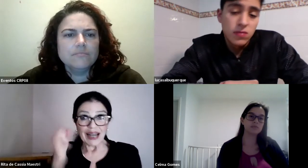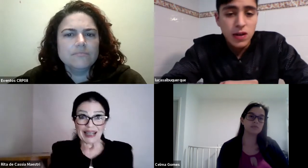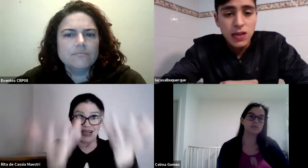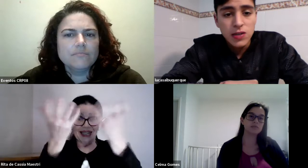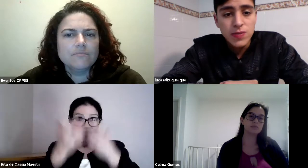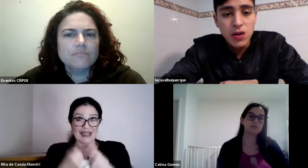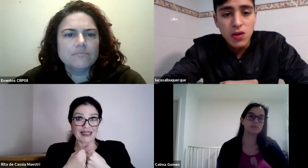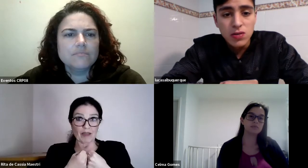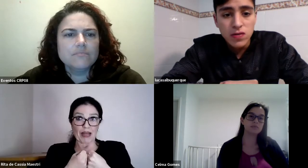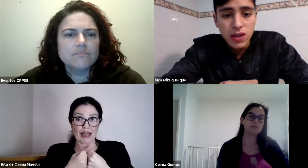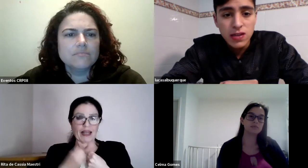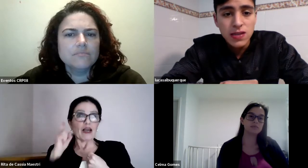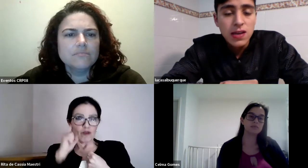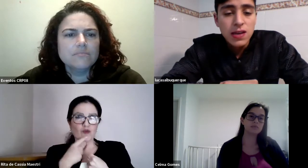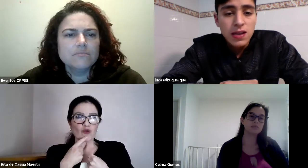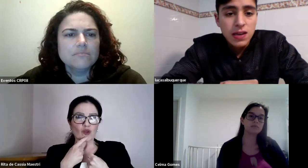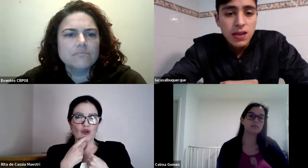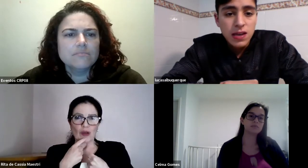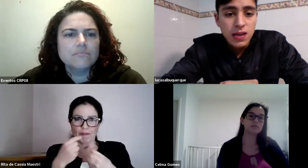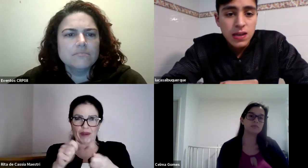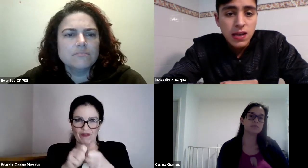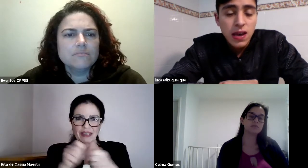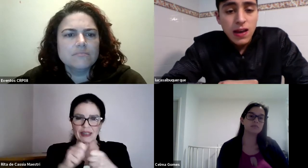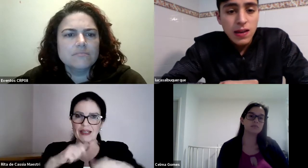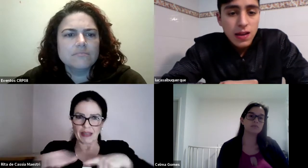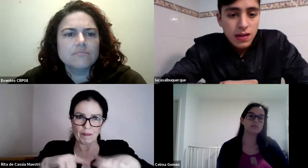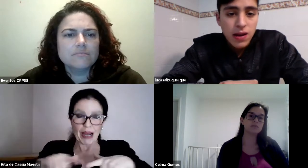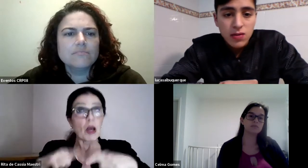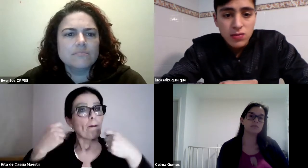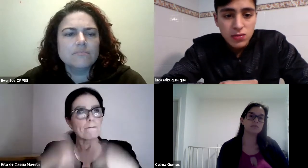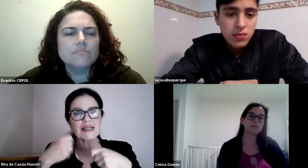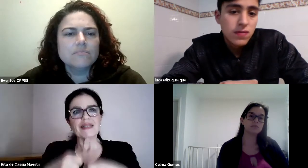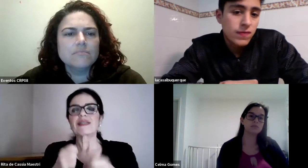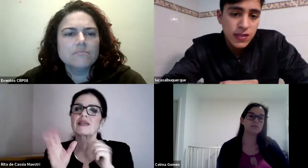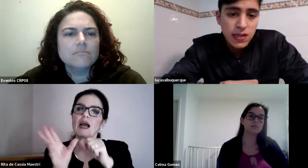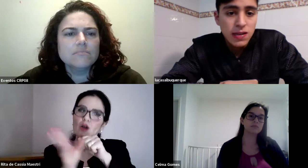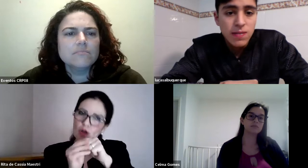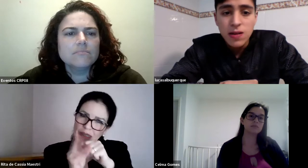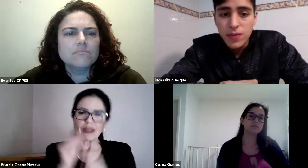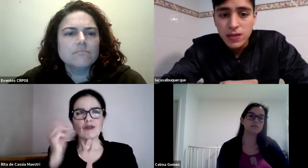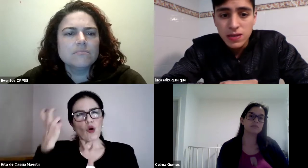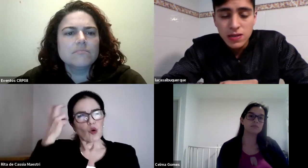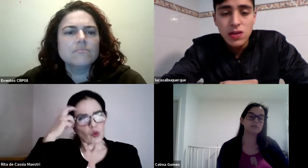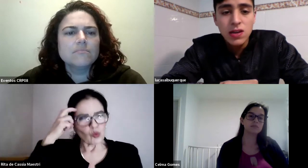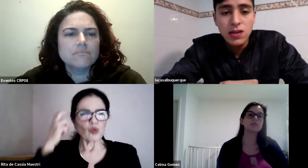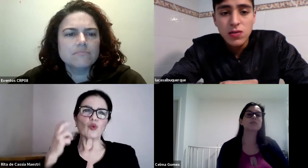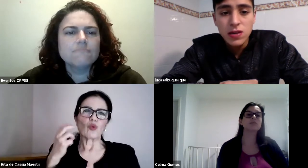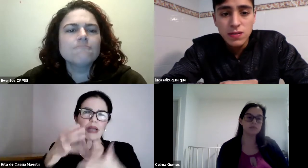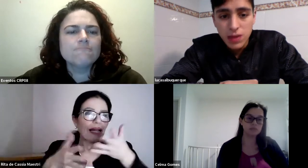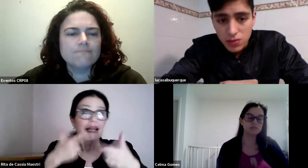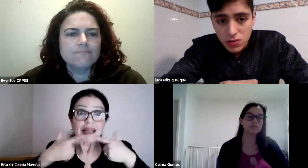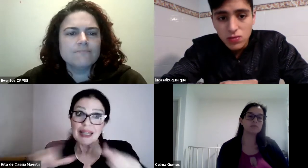então, no caso, os psicólogos ouvintes, que querem, né, trabalhar com surdo, fazer esse trabalho, precisam